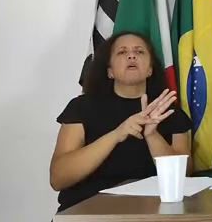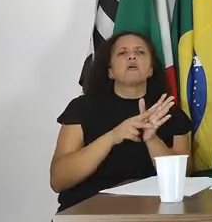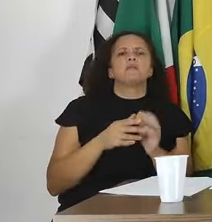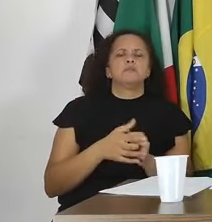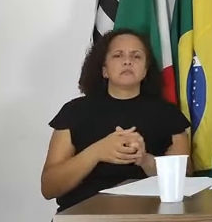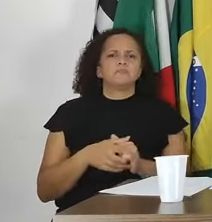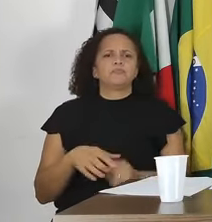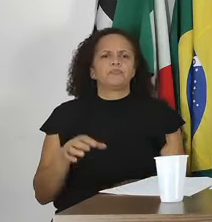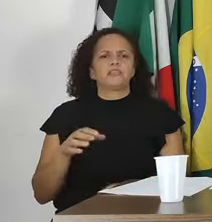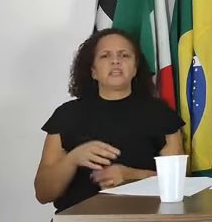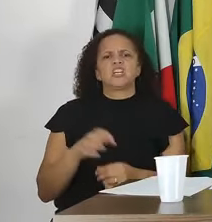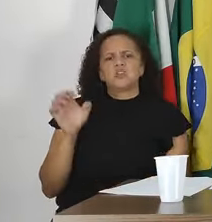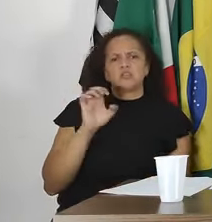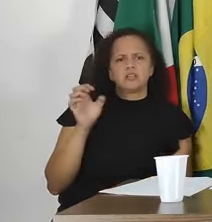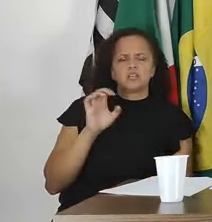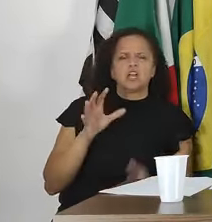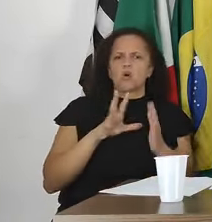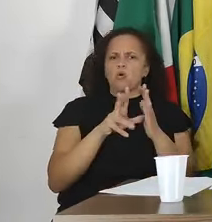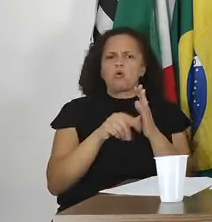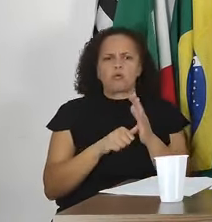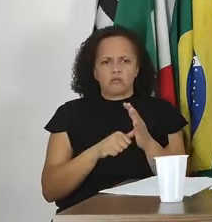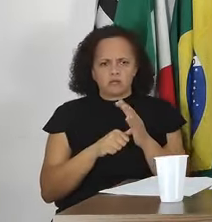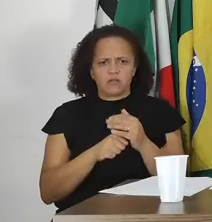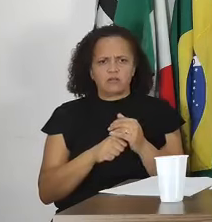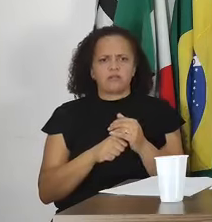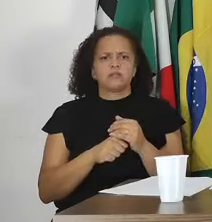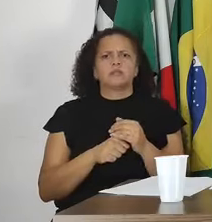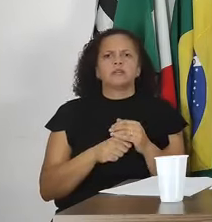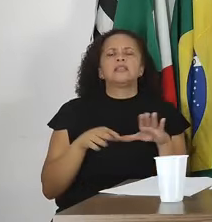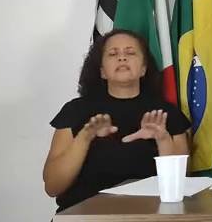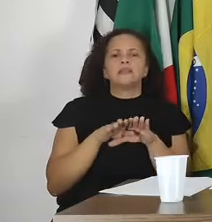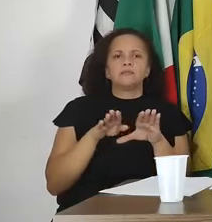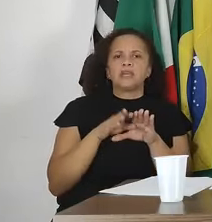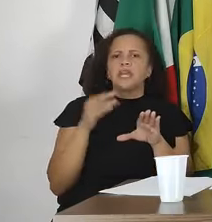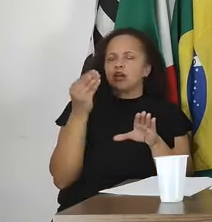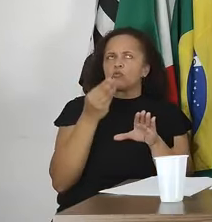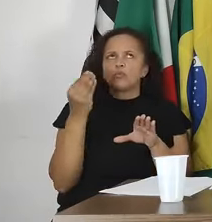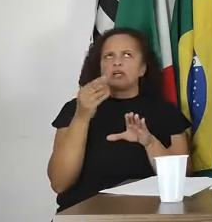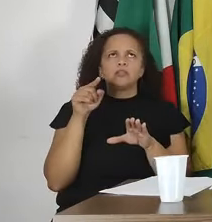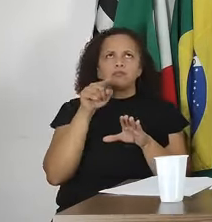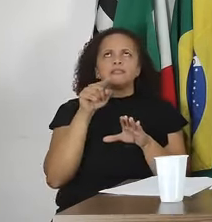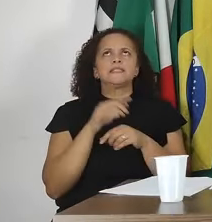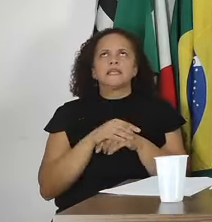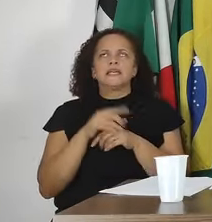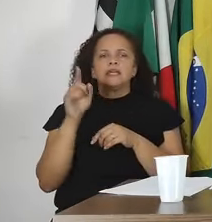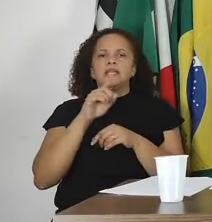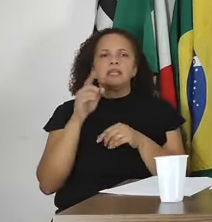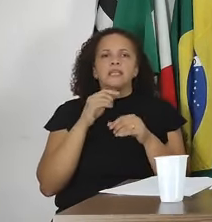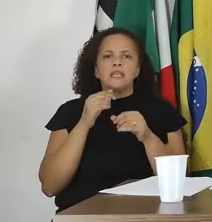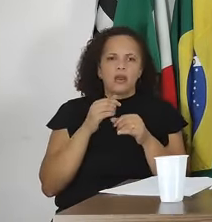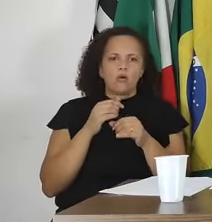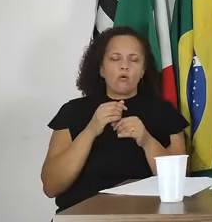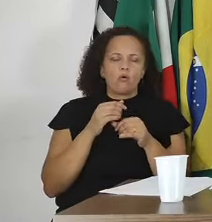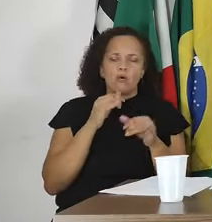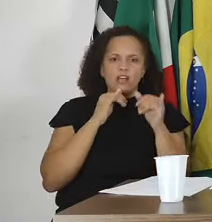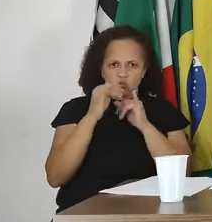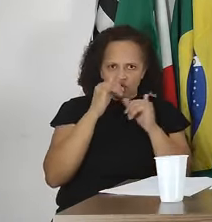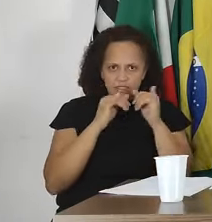roubar, inclui até impostos, quando a gente rouba, deixa de pagar